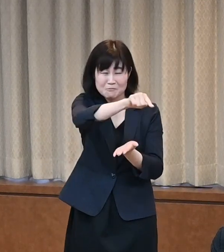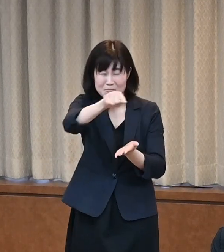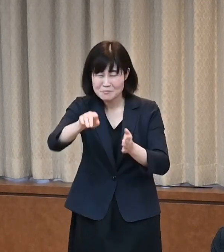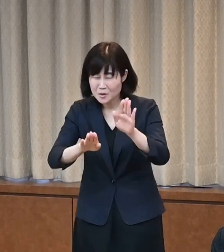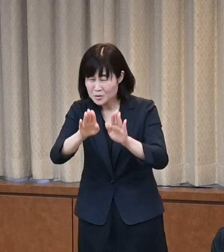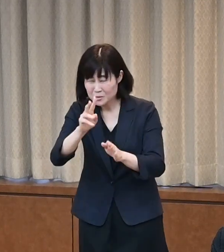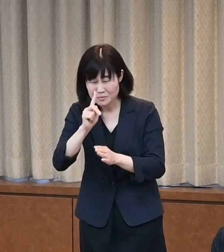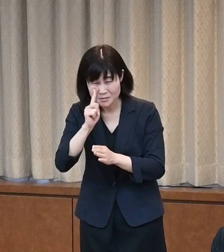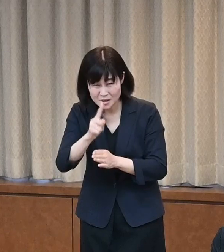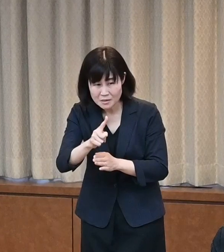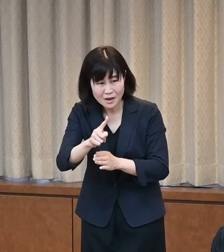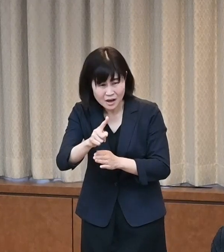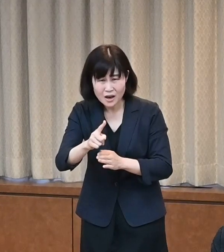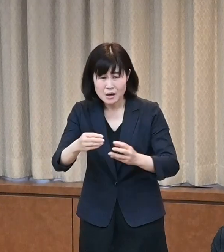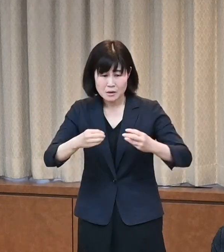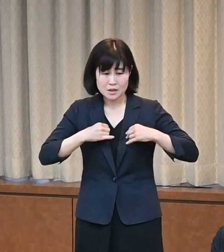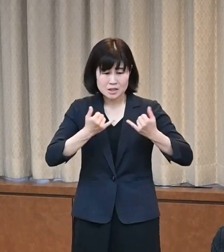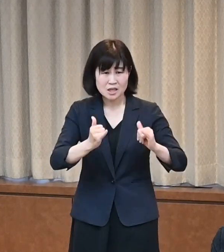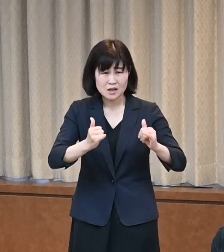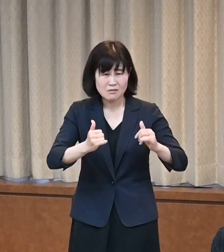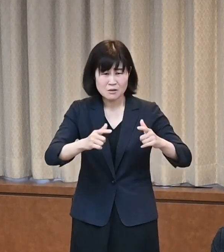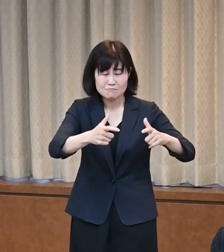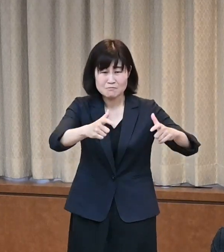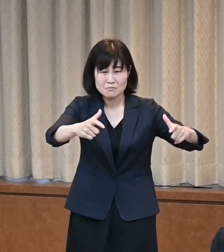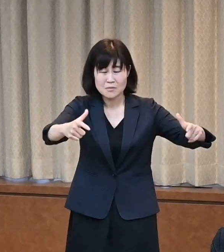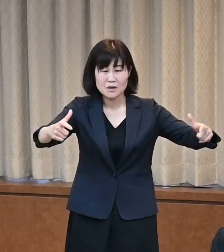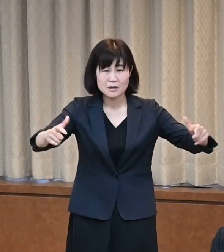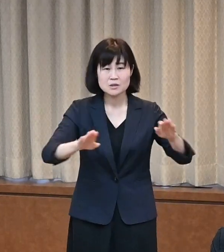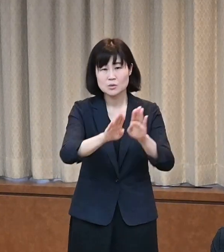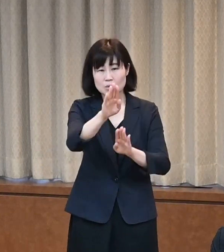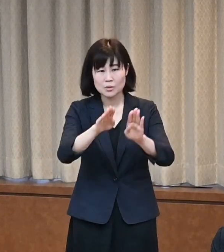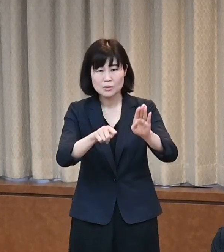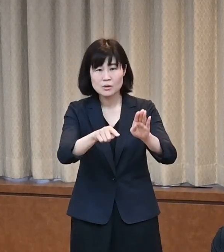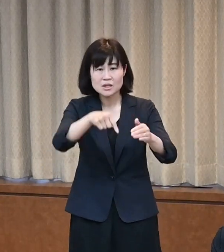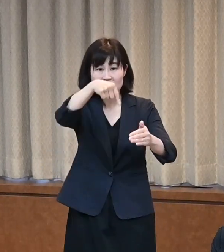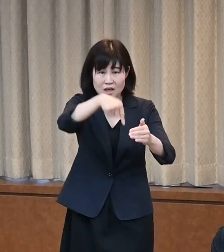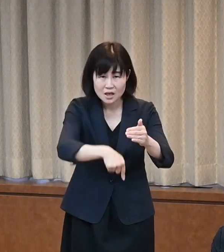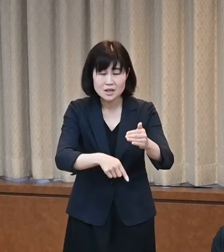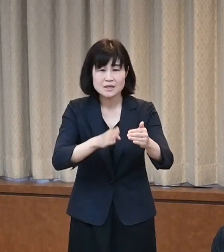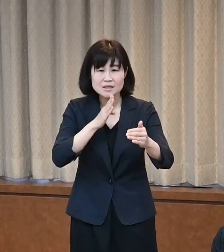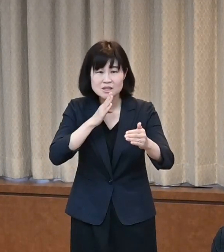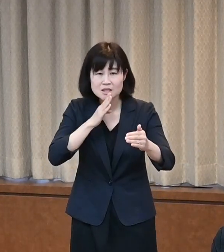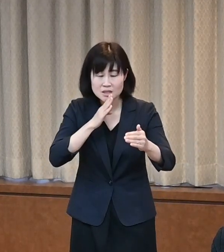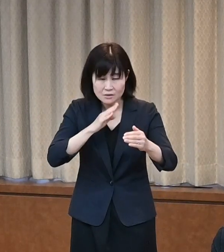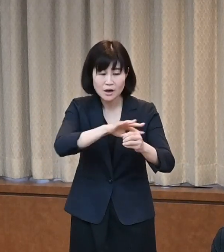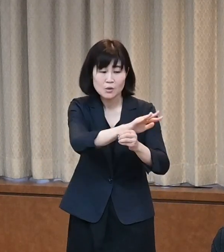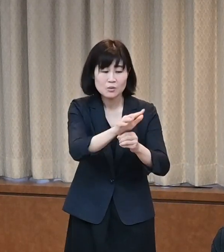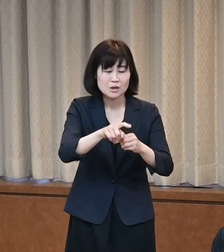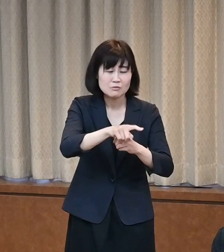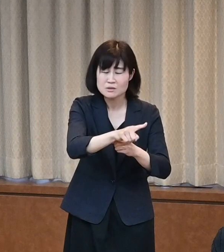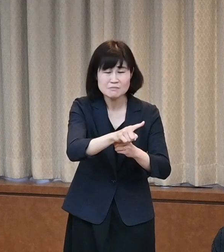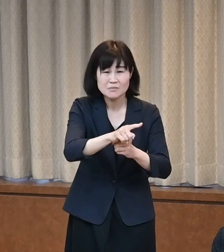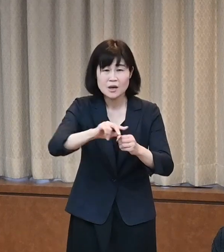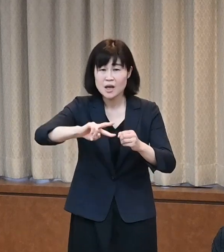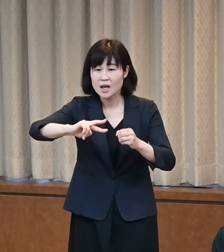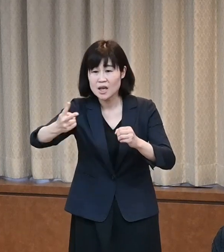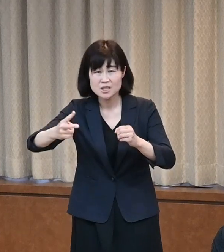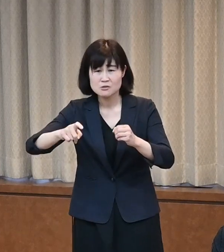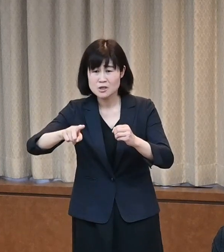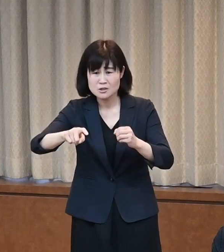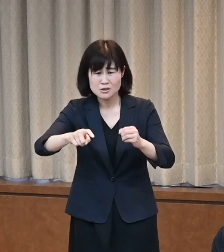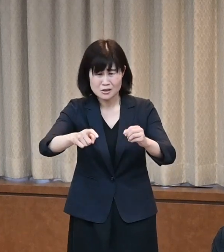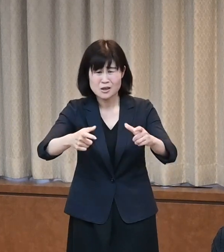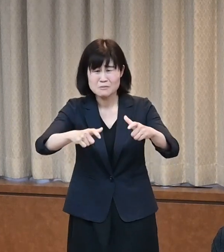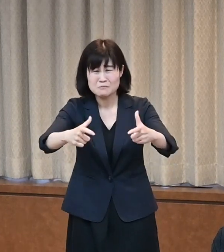増加傾向であり、特に感染性の高い変異株の流行が非常に気がかりでございます。 N501Y